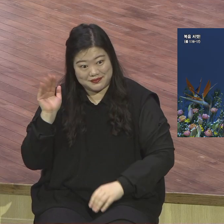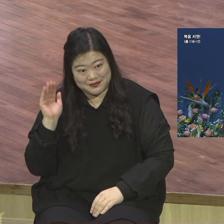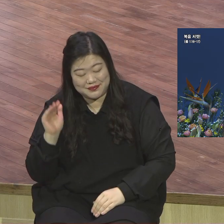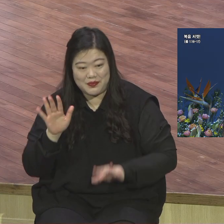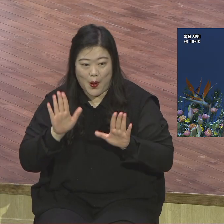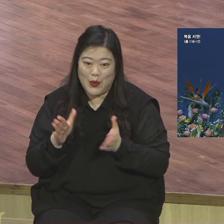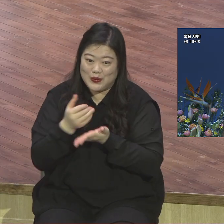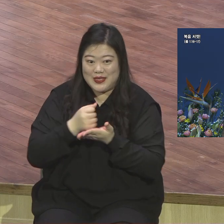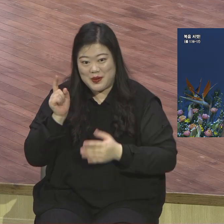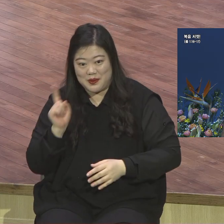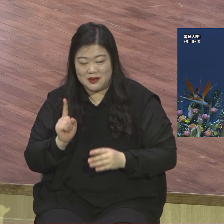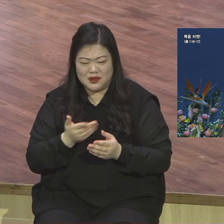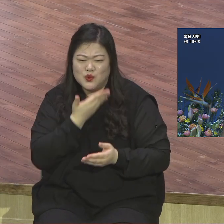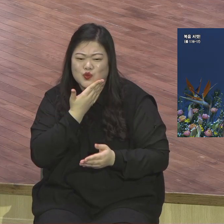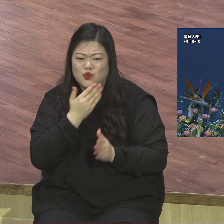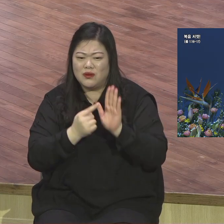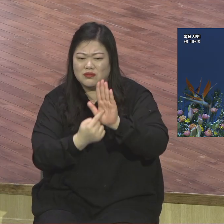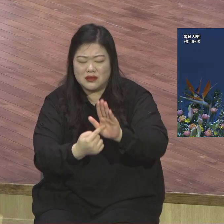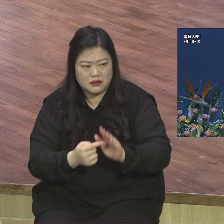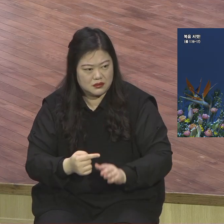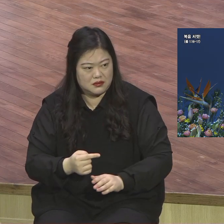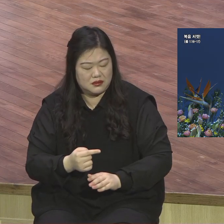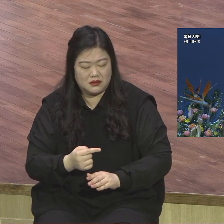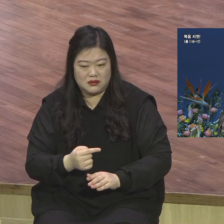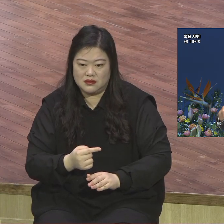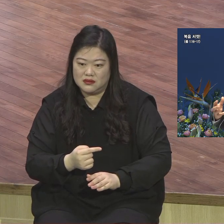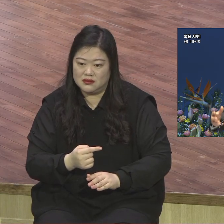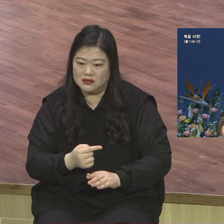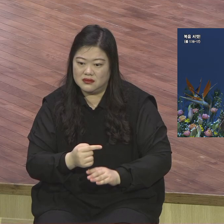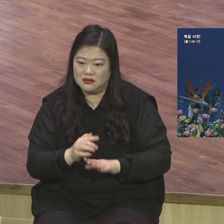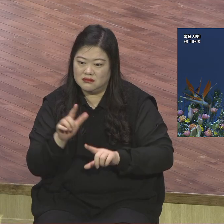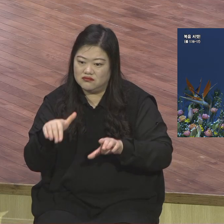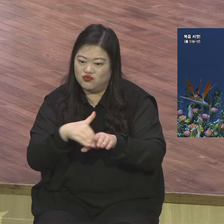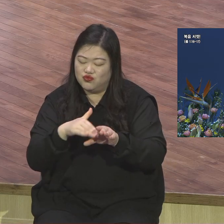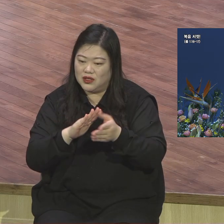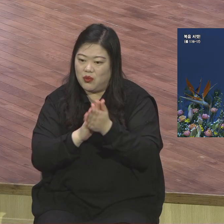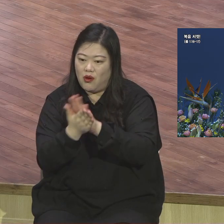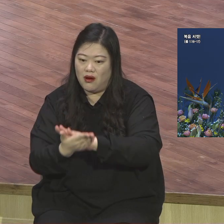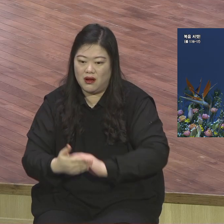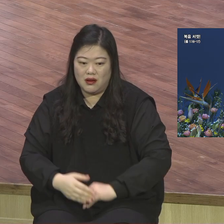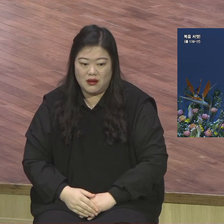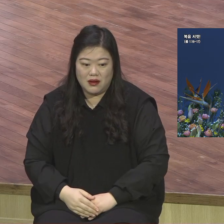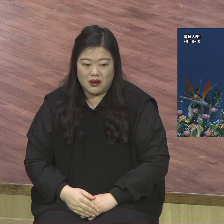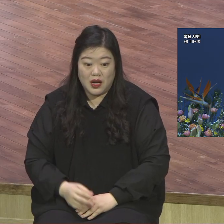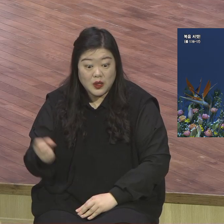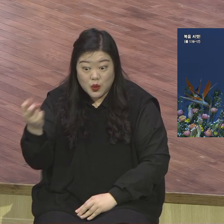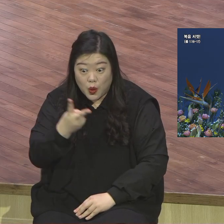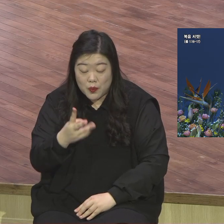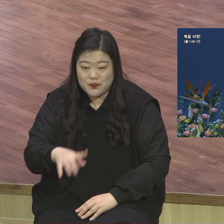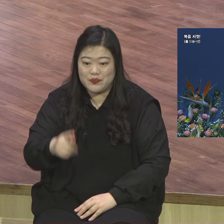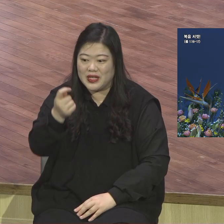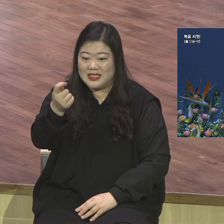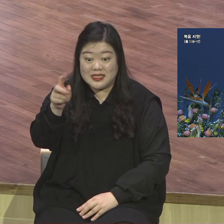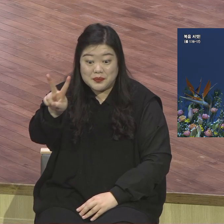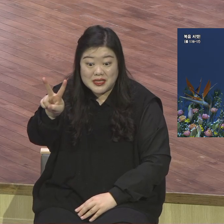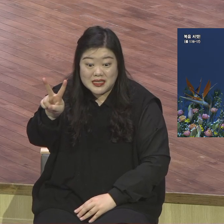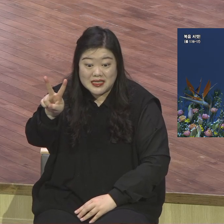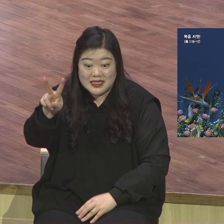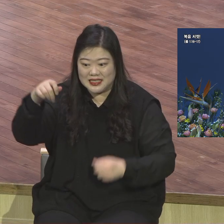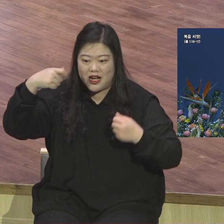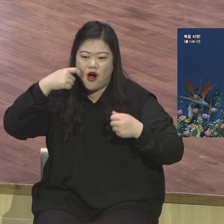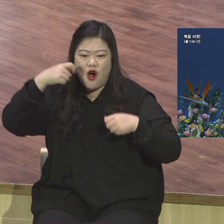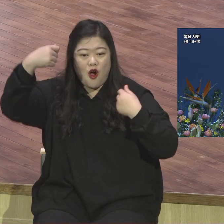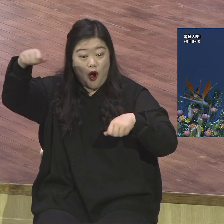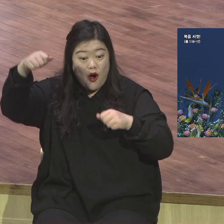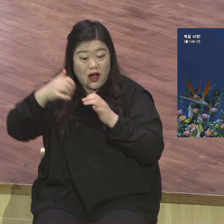되었어요. 점을 보는 것이 마치 요즘 또 TV에서도 뭐 예능에 말이죠.